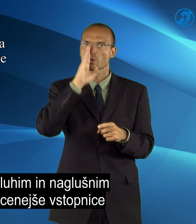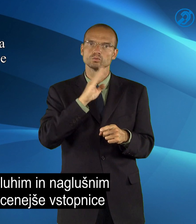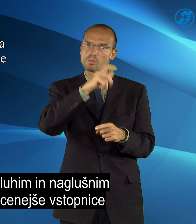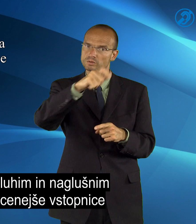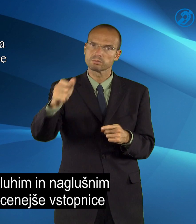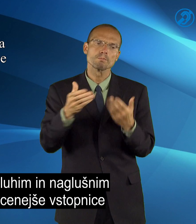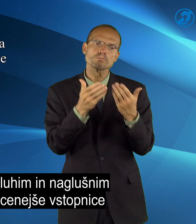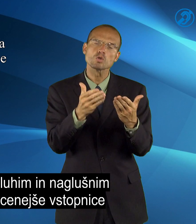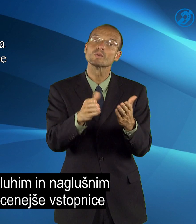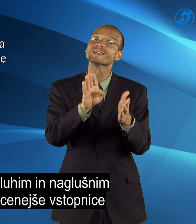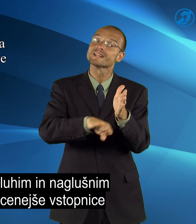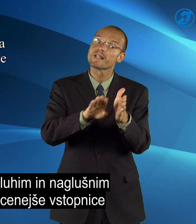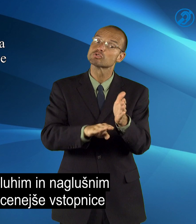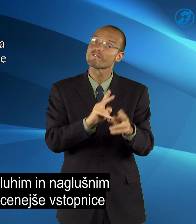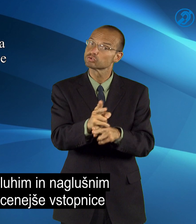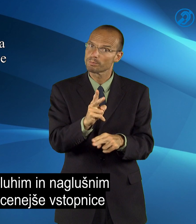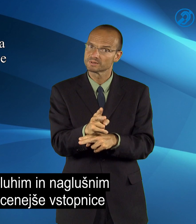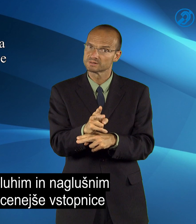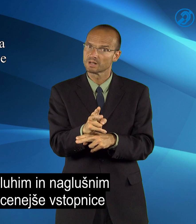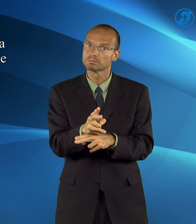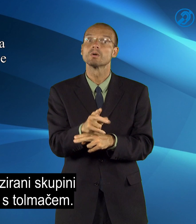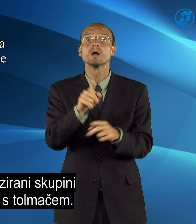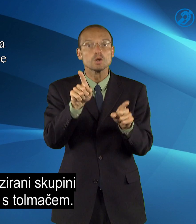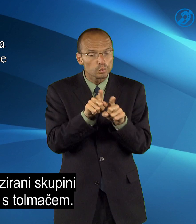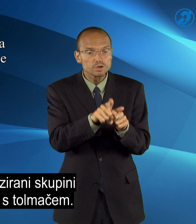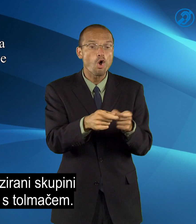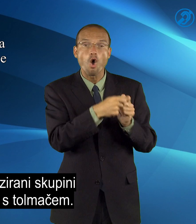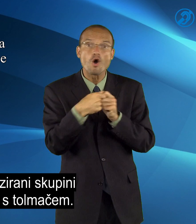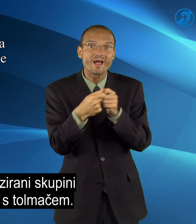cenejše vstopnice ter ob organizirani skupini tudi vodenje s tolmačem.